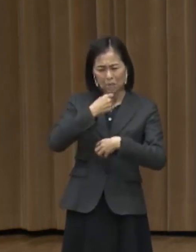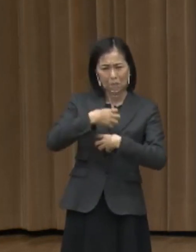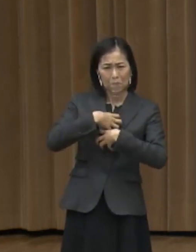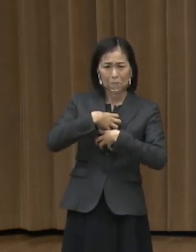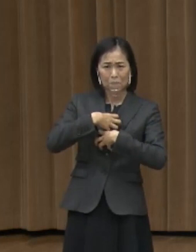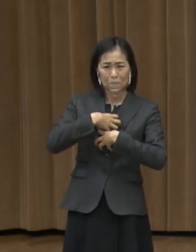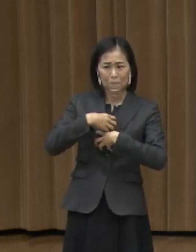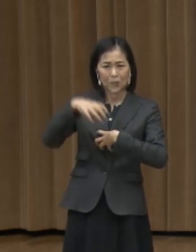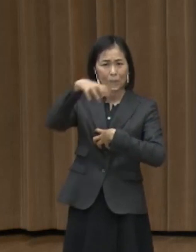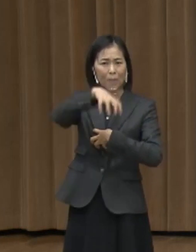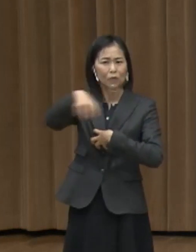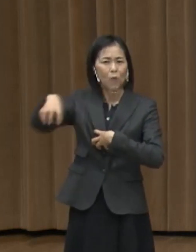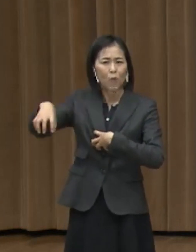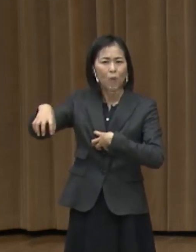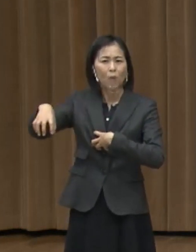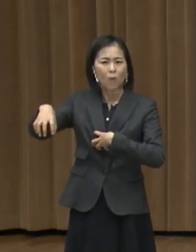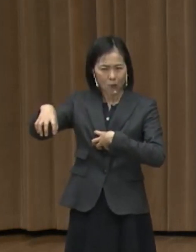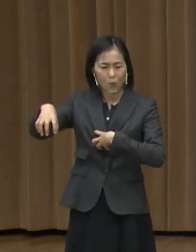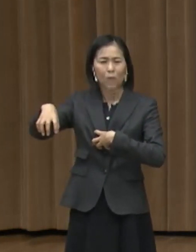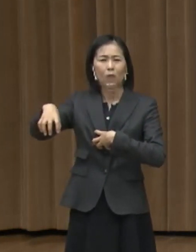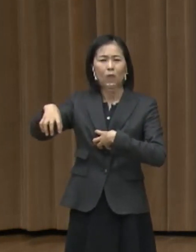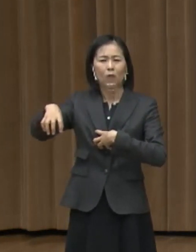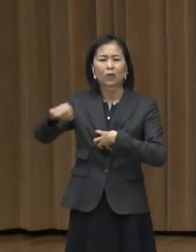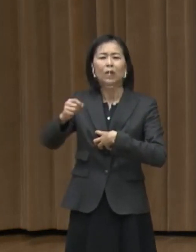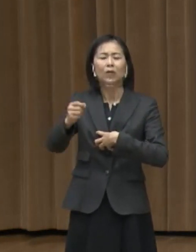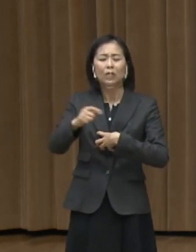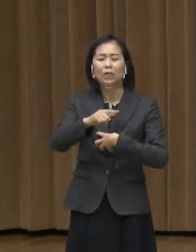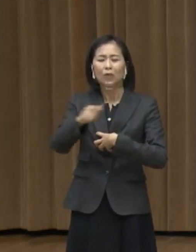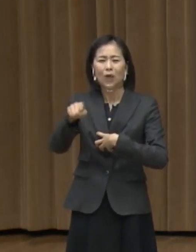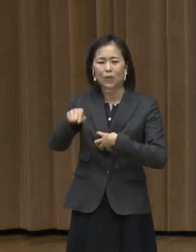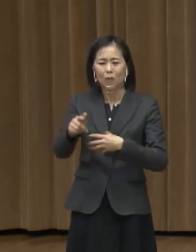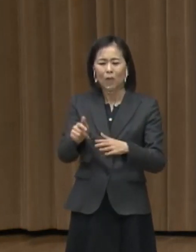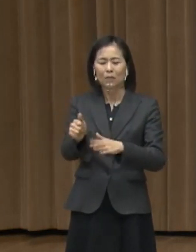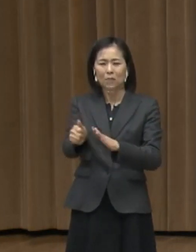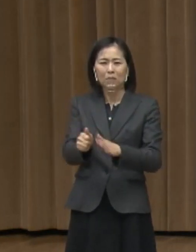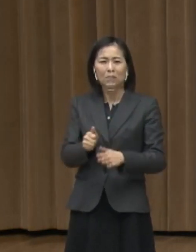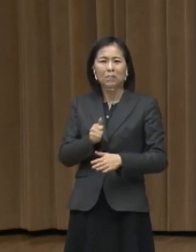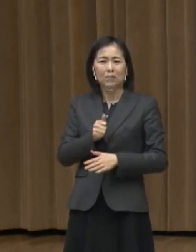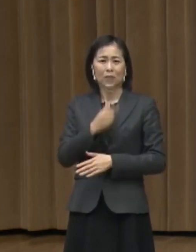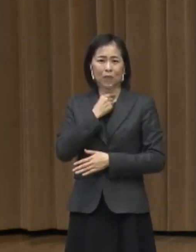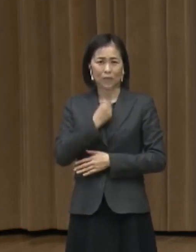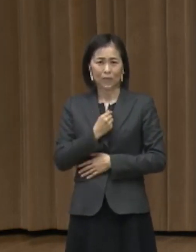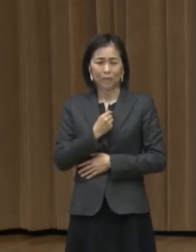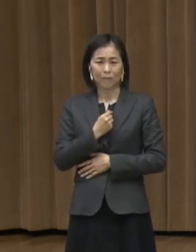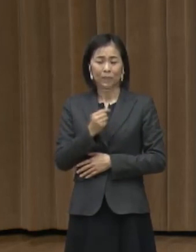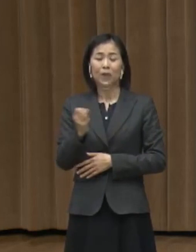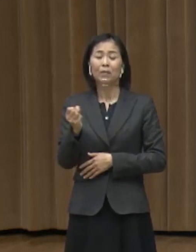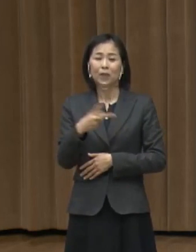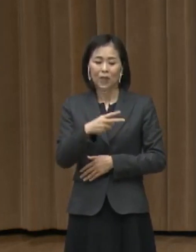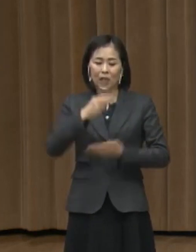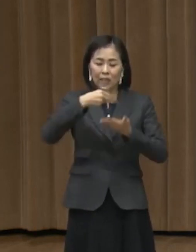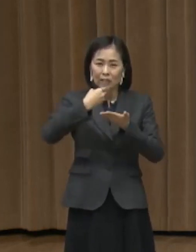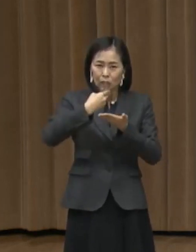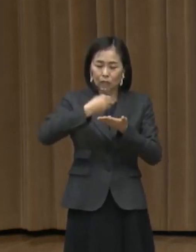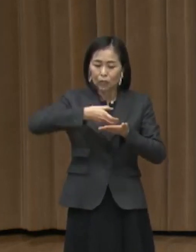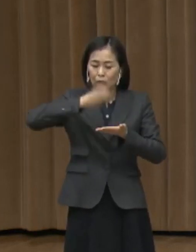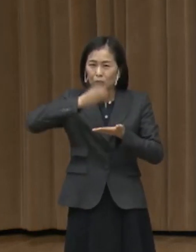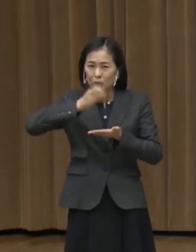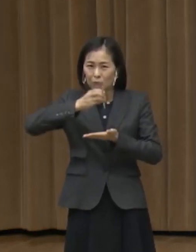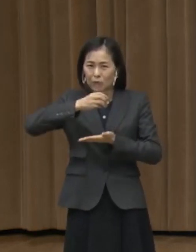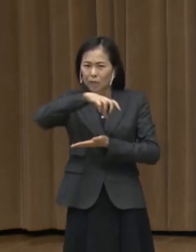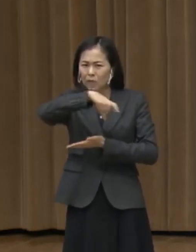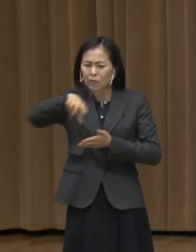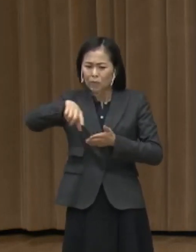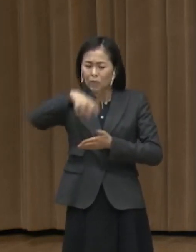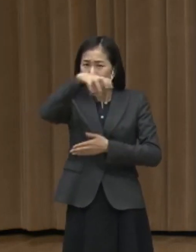の皆さんよくご存知だと思いますので、そこは避けていただきたいし、また飲食等については、それ